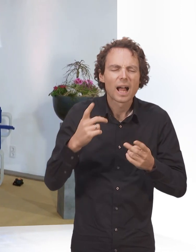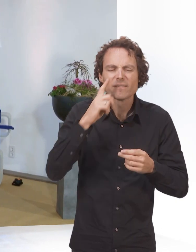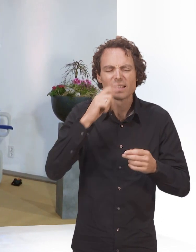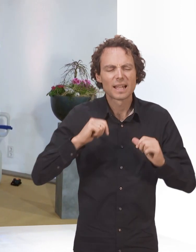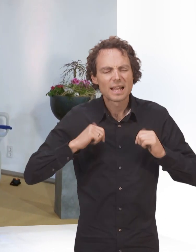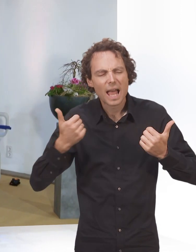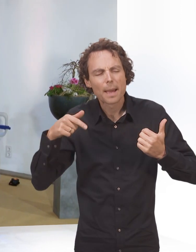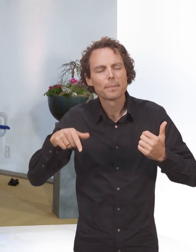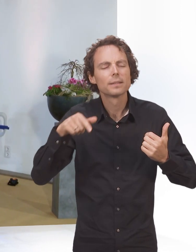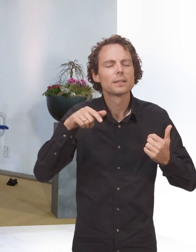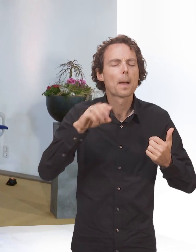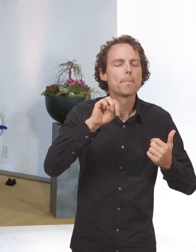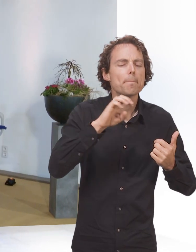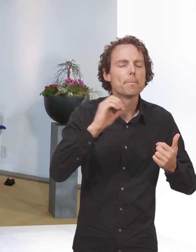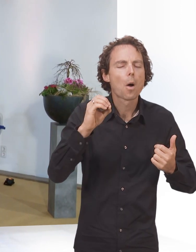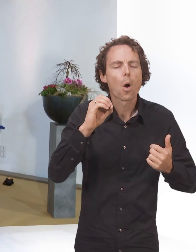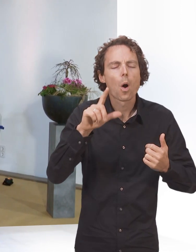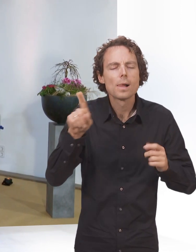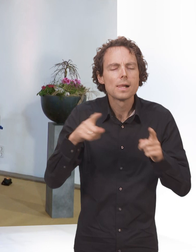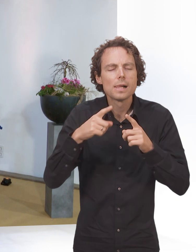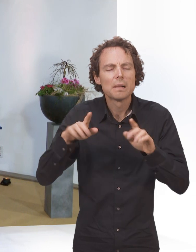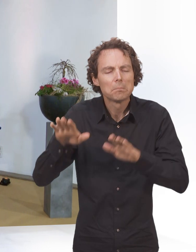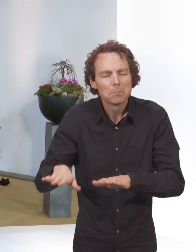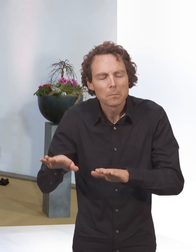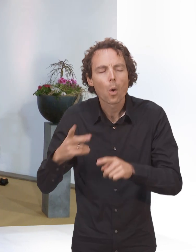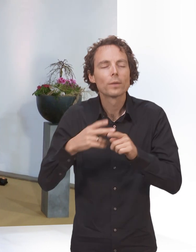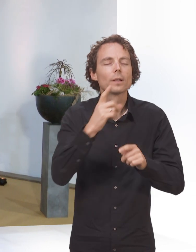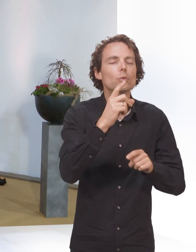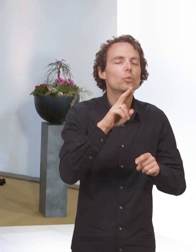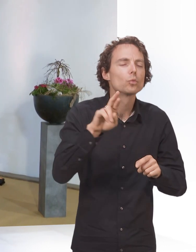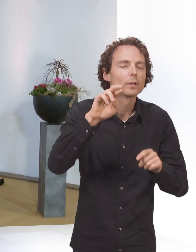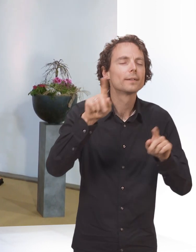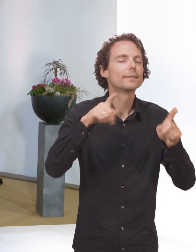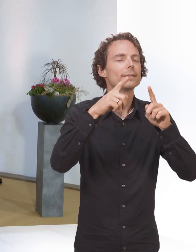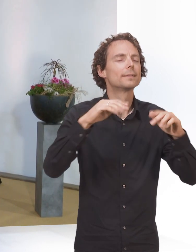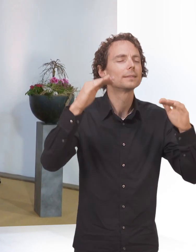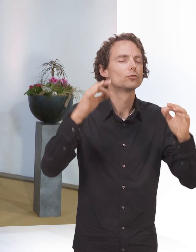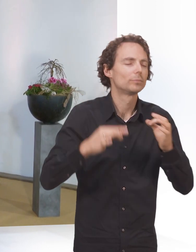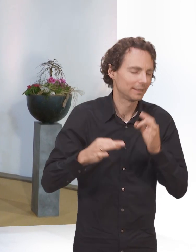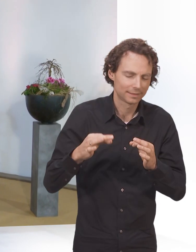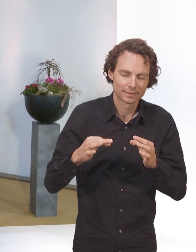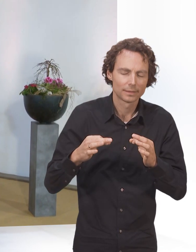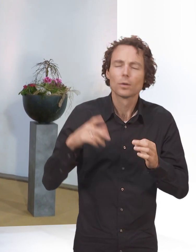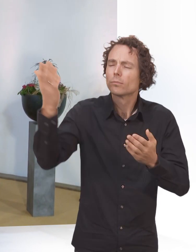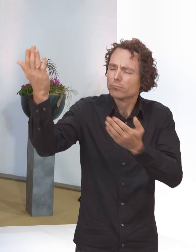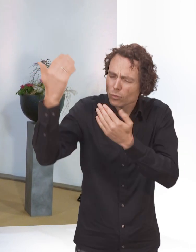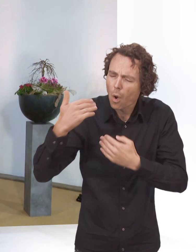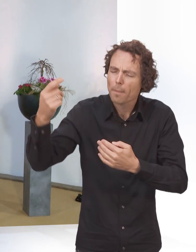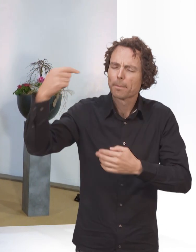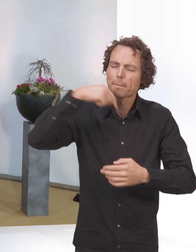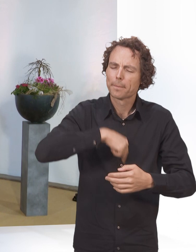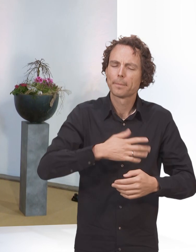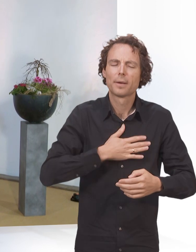in Moll oder in Dur spielt. Komm du rein in unsere Welt